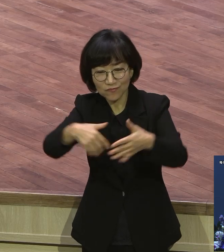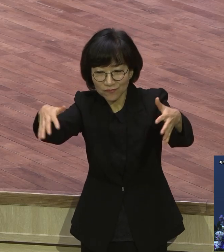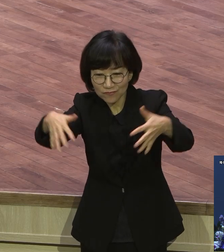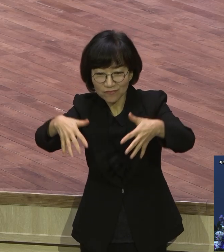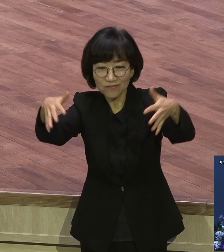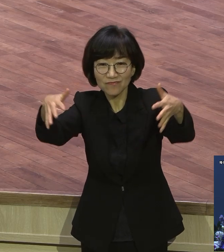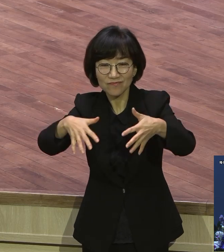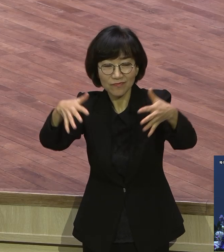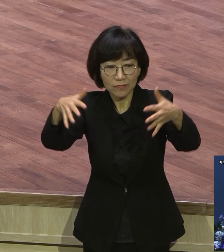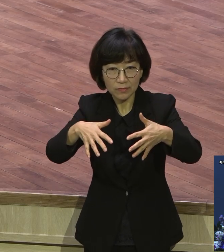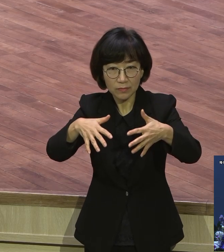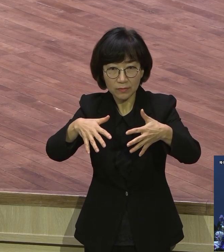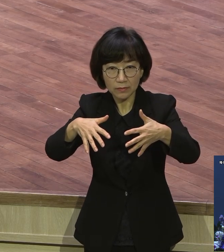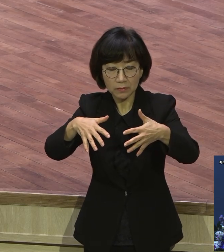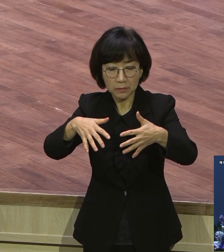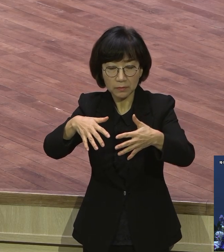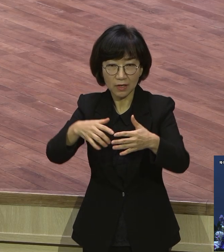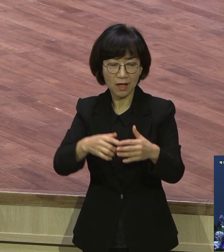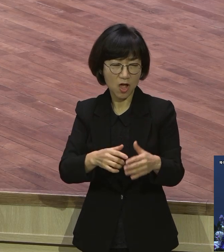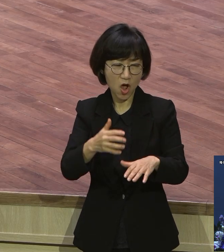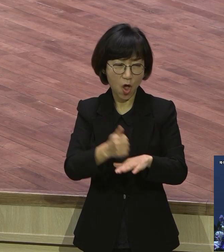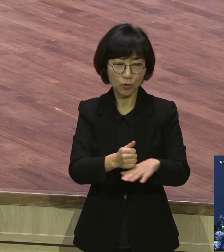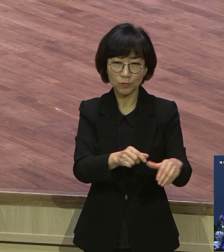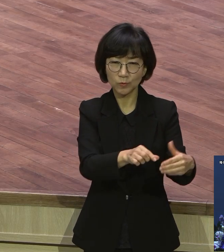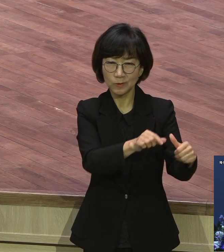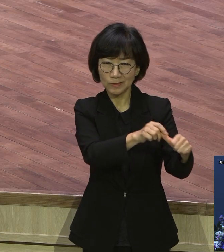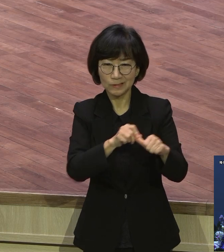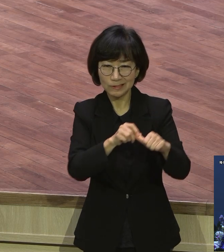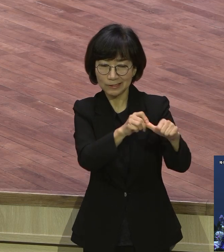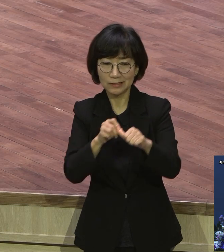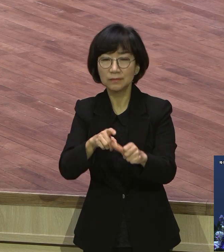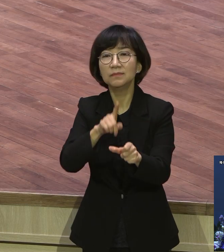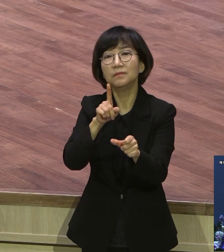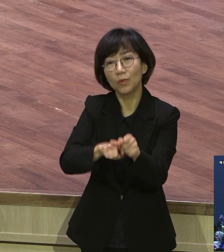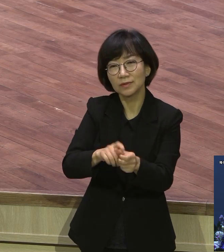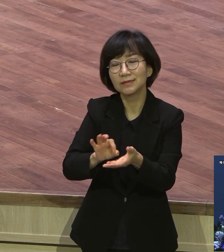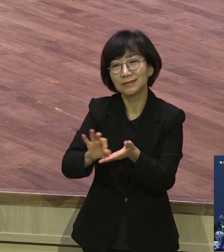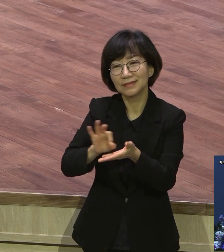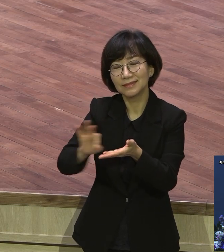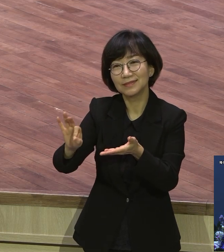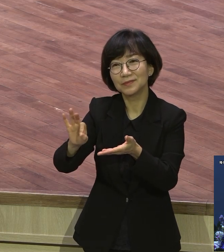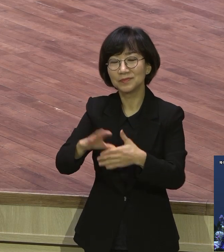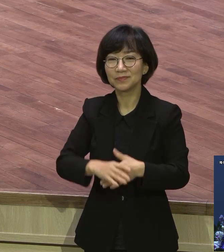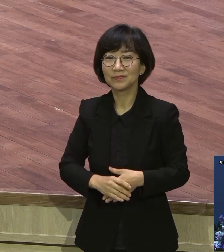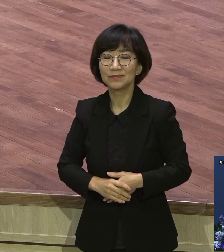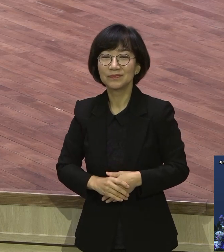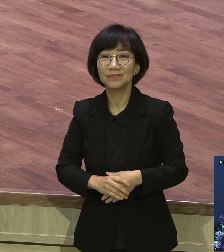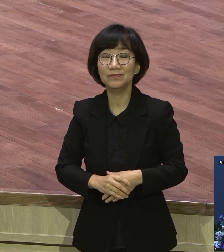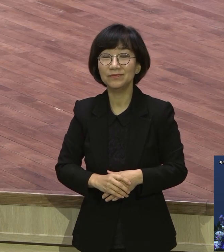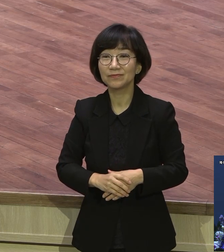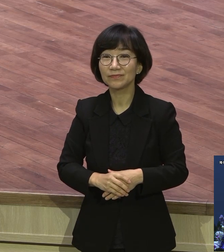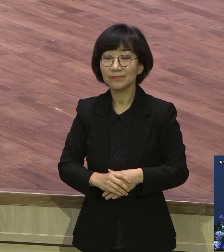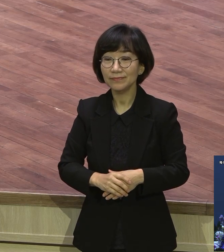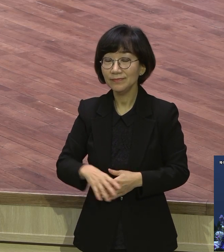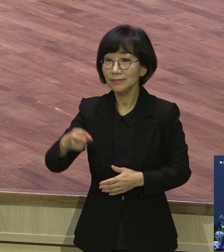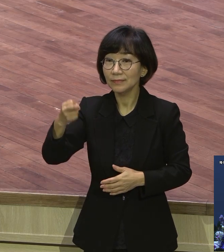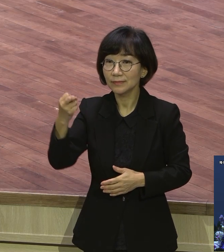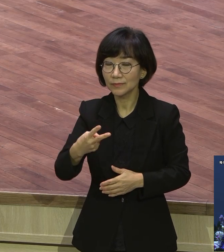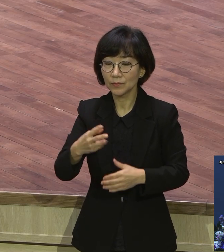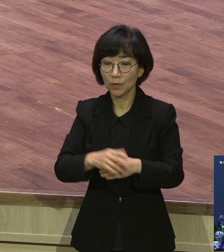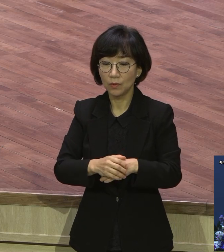그렇게 인도하는 이런 전략이 그리고 또한 각종